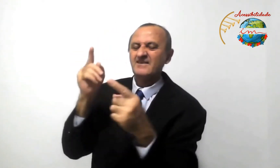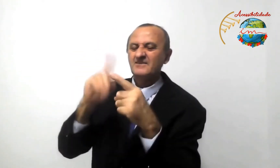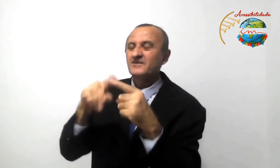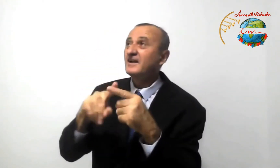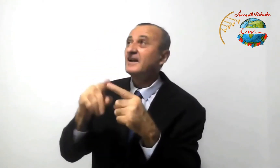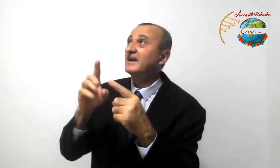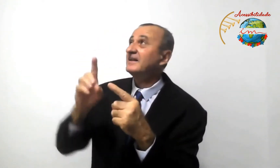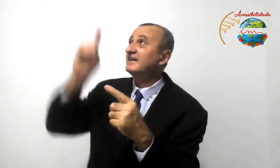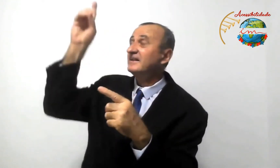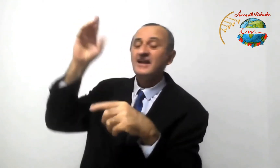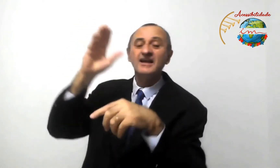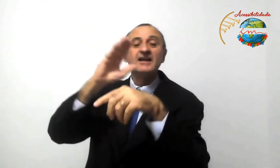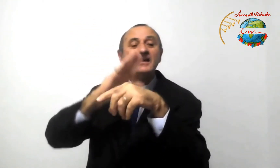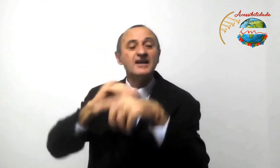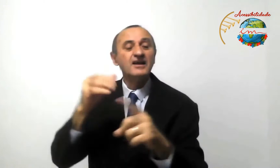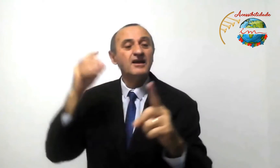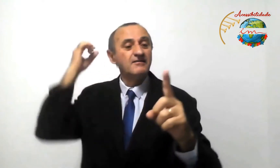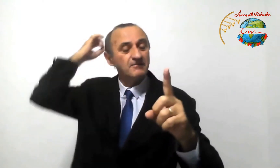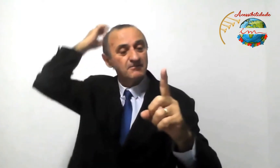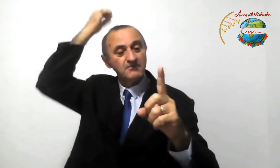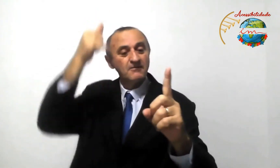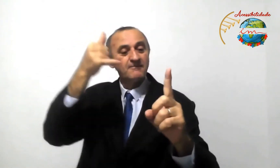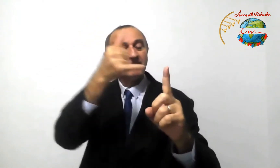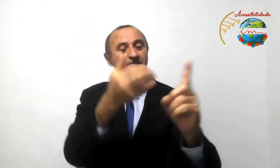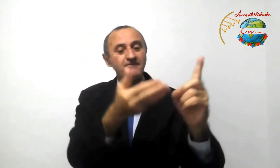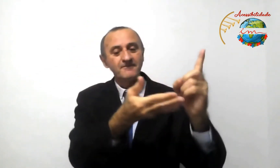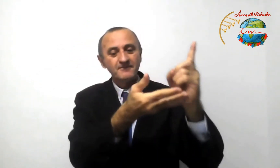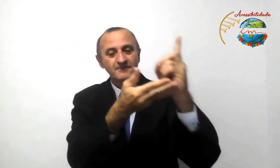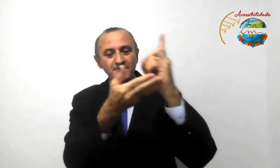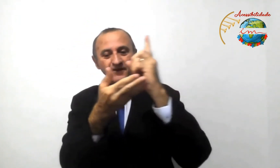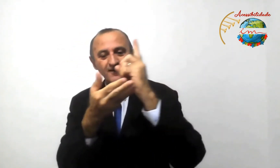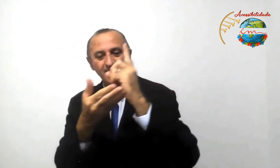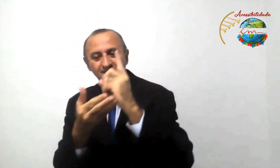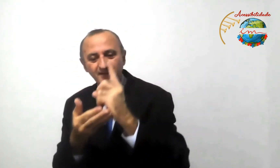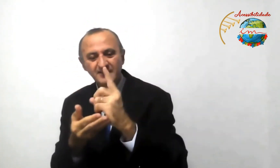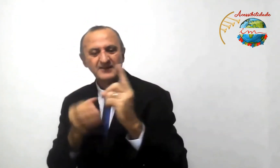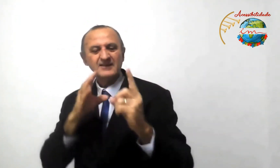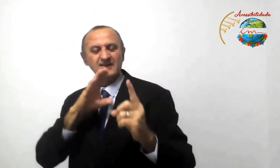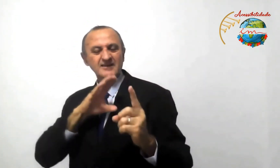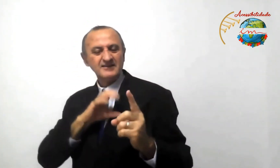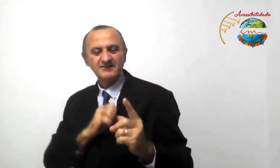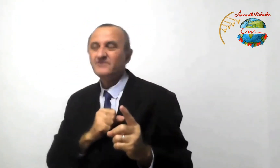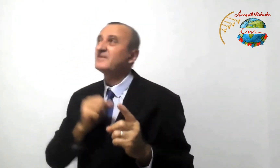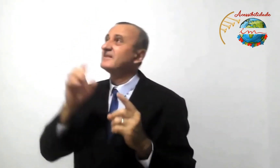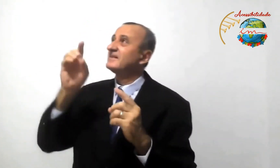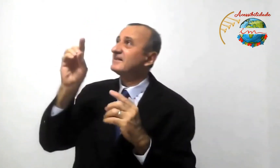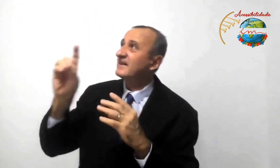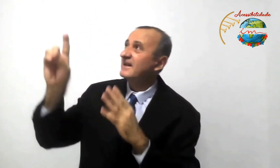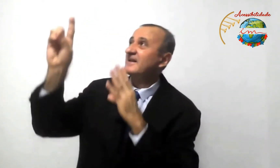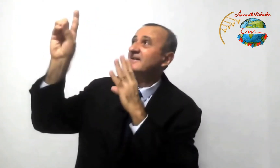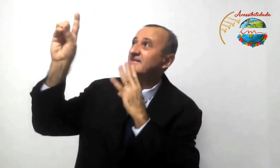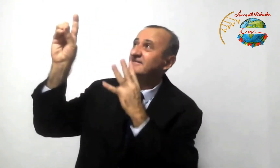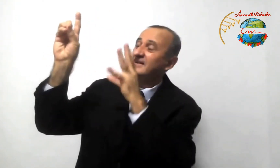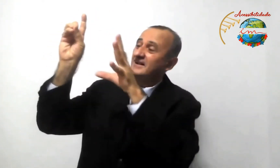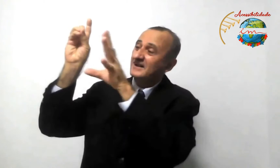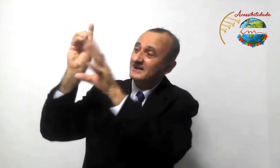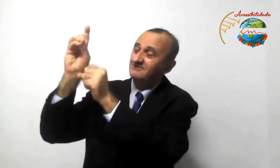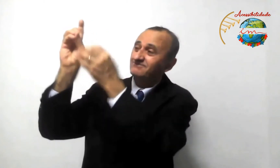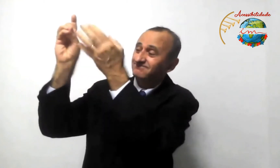estamos definidos no amor de Deus, no chamado profético de Deus às nossas vidas. E